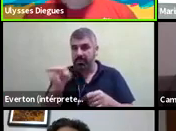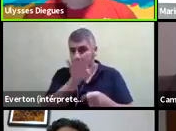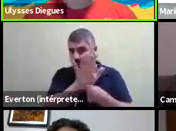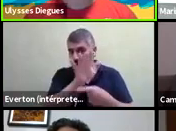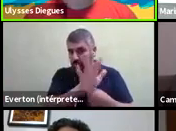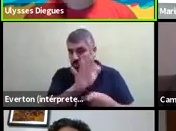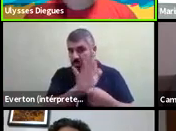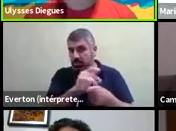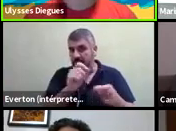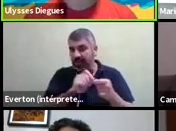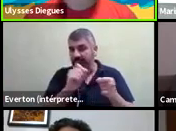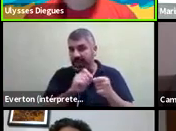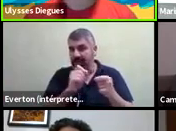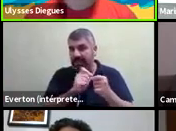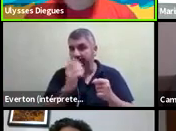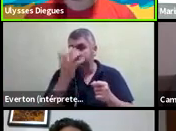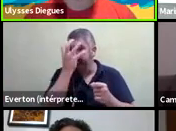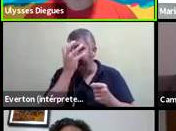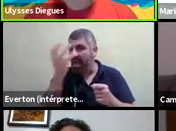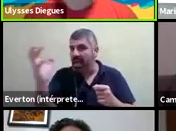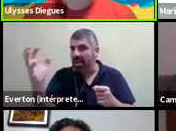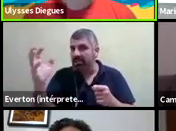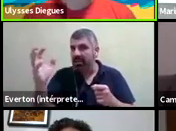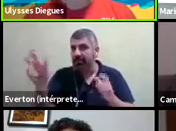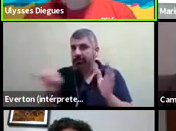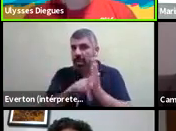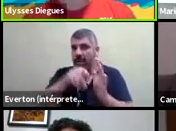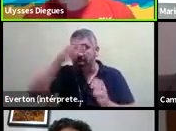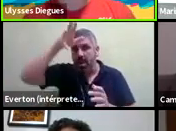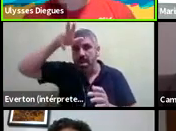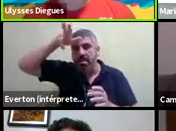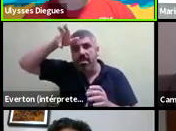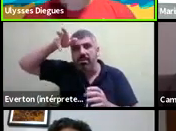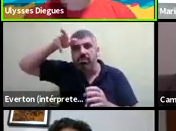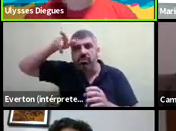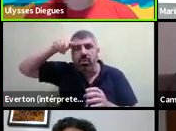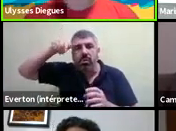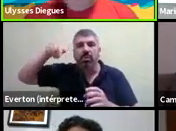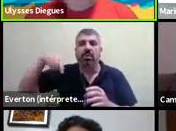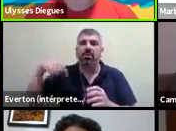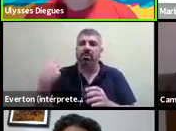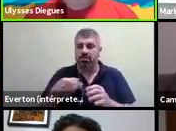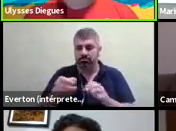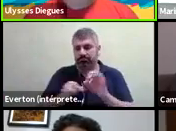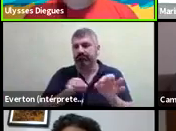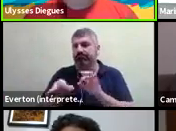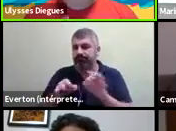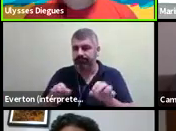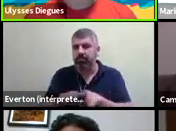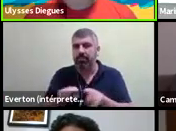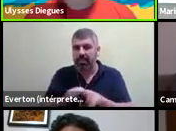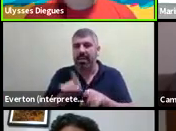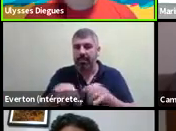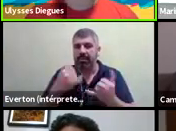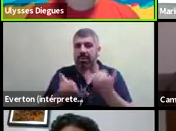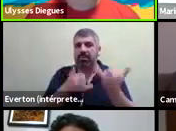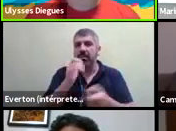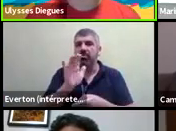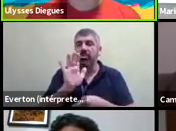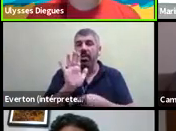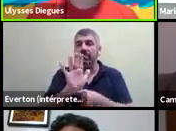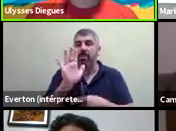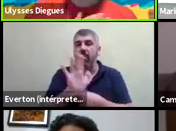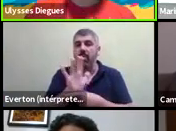ajudar nas confecções das máscaras lá para a Amazônia, né, que a Brincada de Apoio está organizando nesse momento. A gente está fazendo aí, produzindo